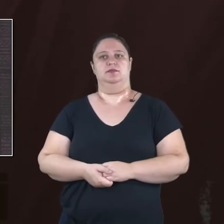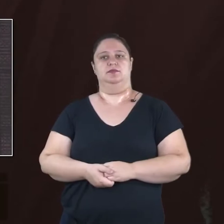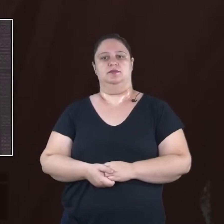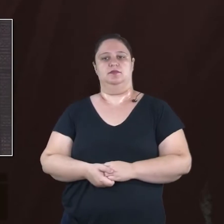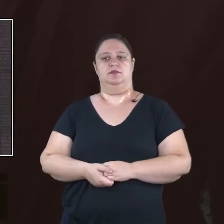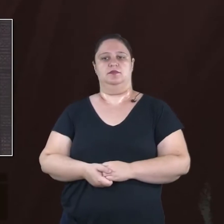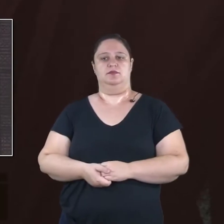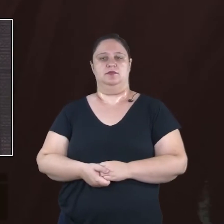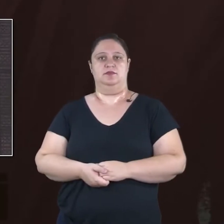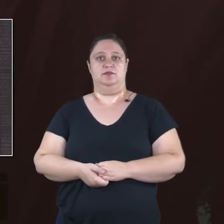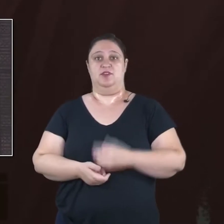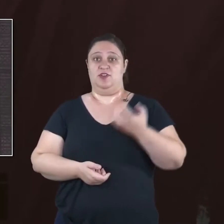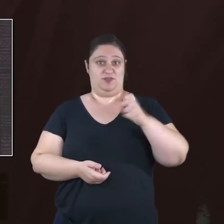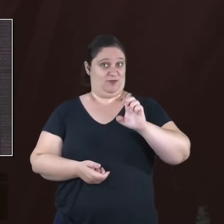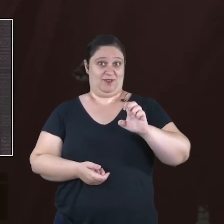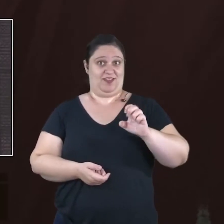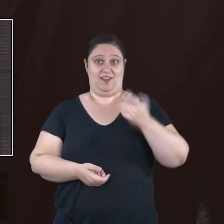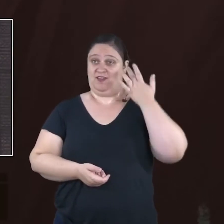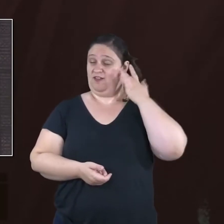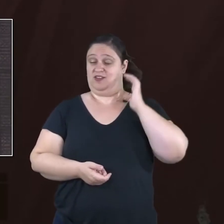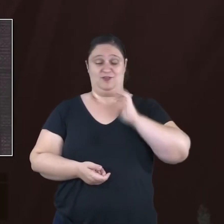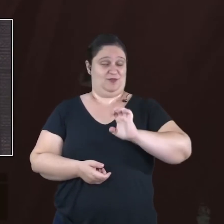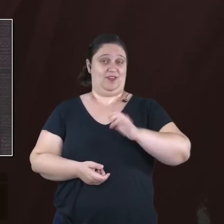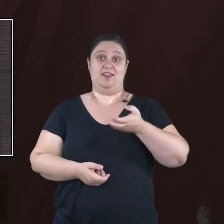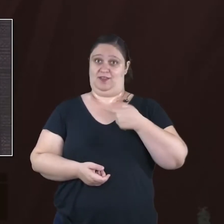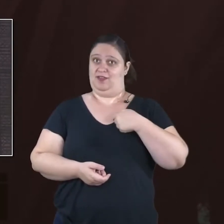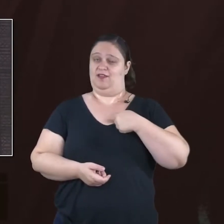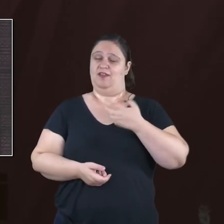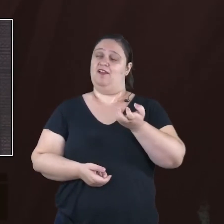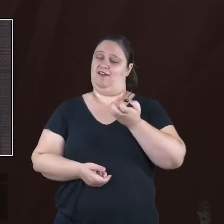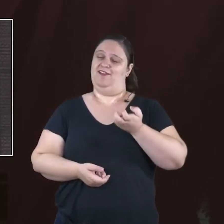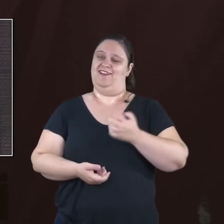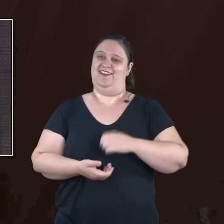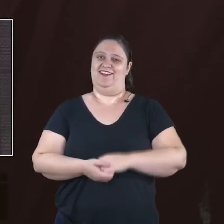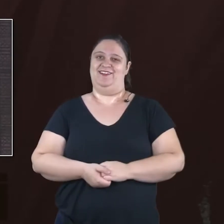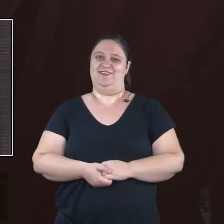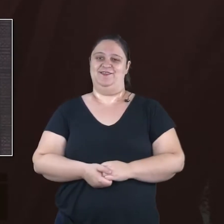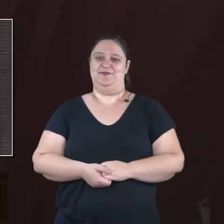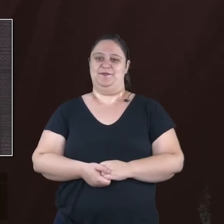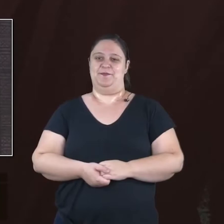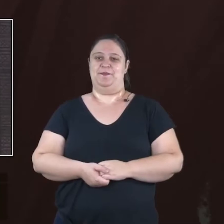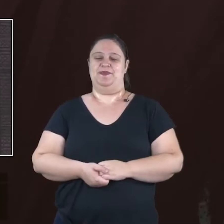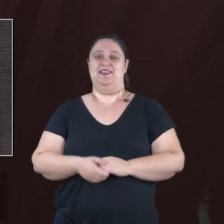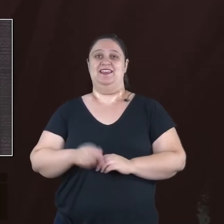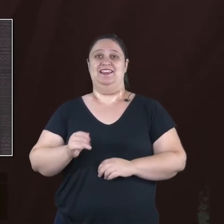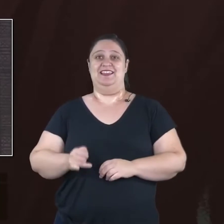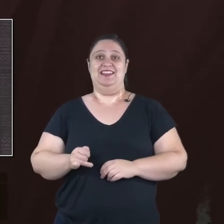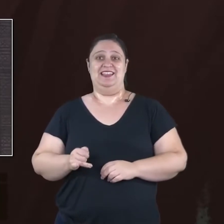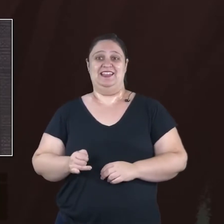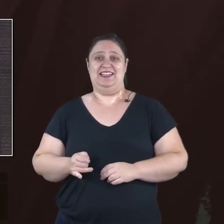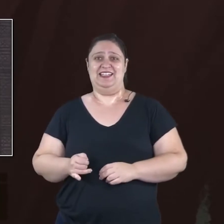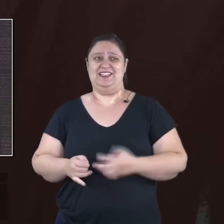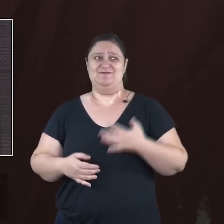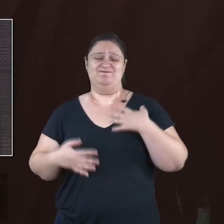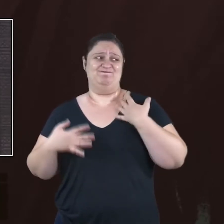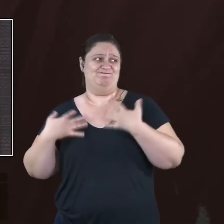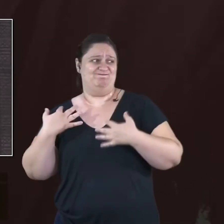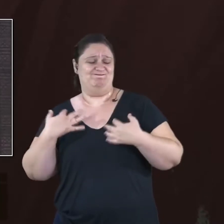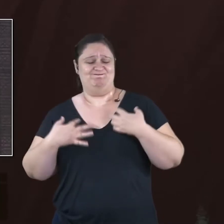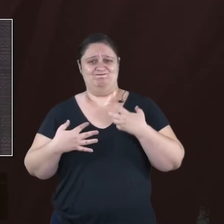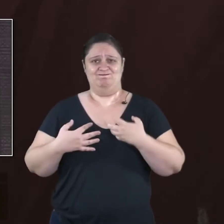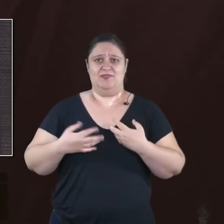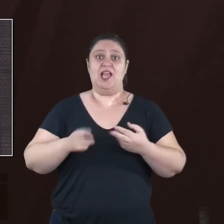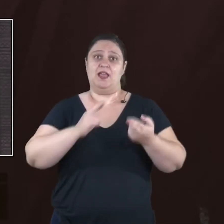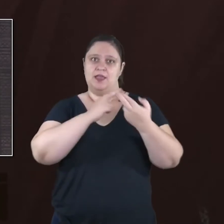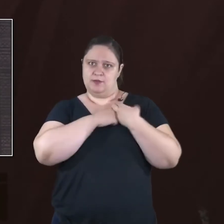Vocês acham que não querem, né? E eu quero o galardão. Mas se constrangido, é então a responsabilidade de